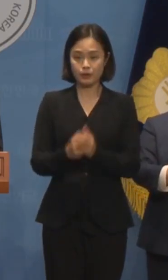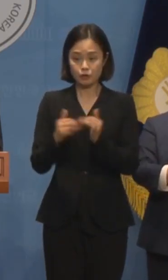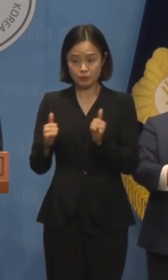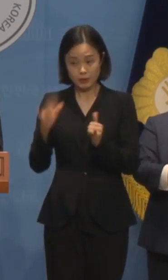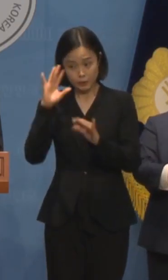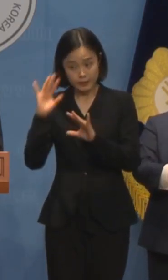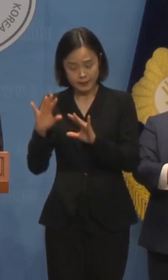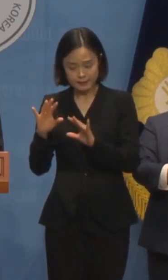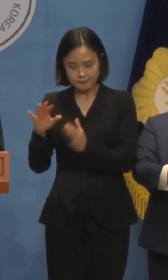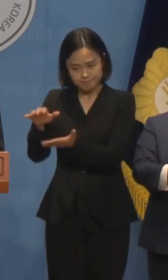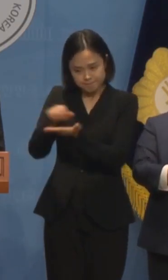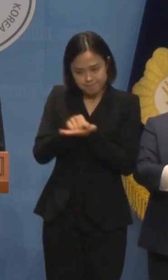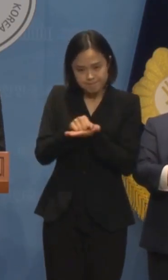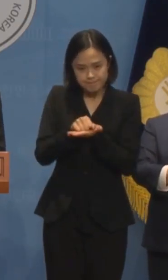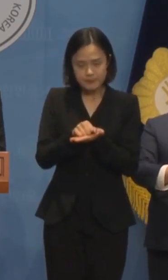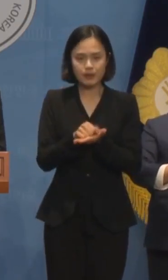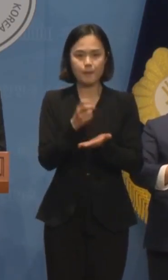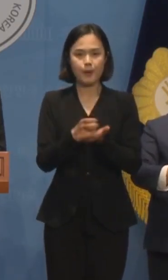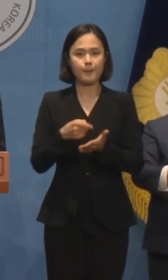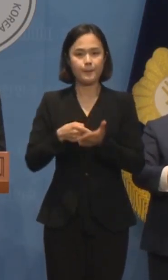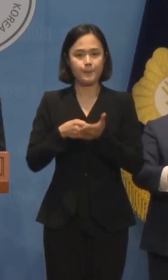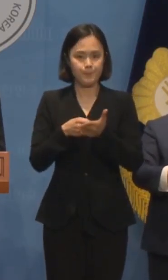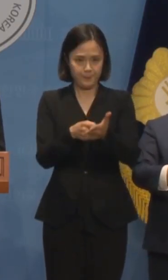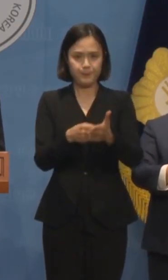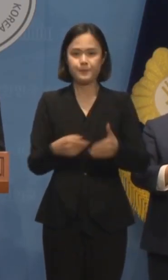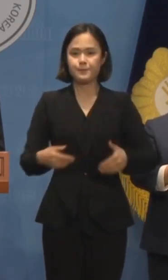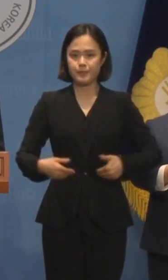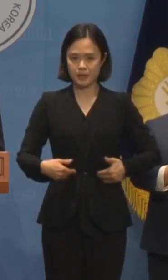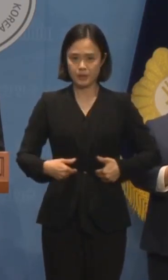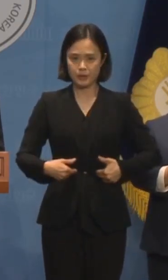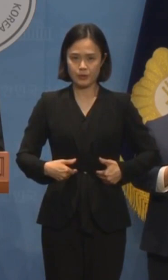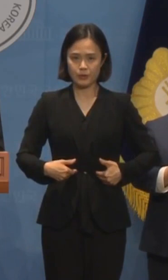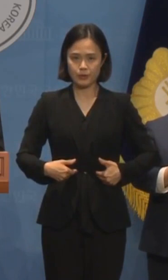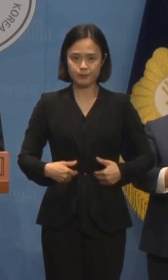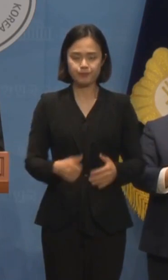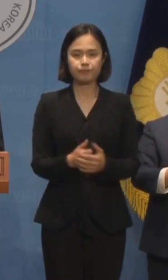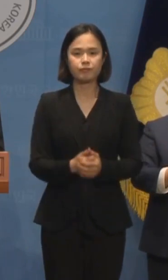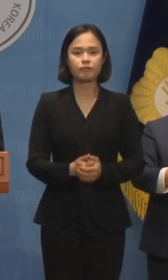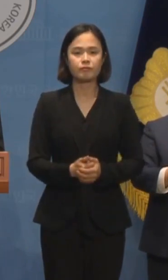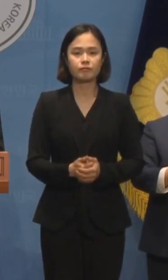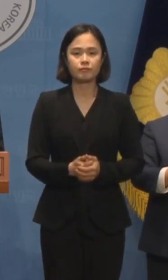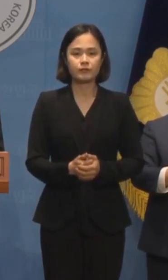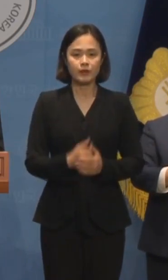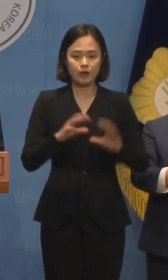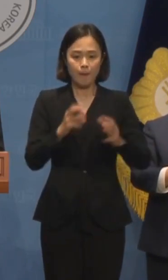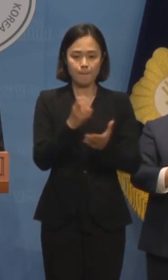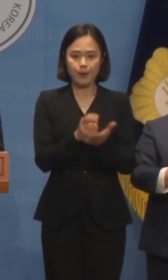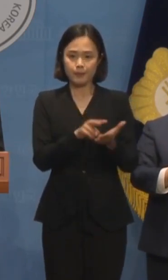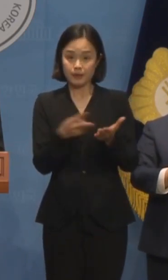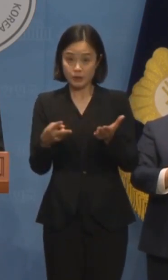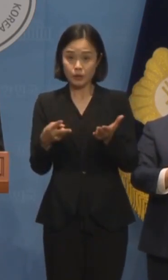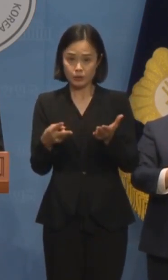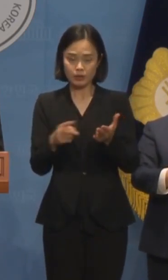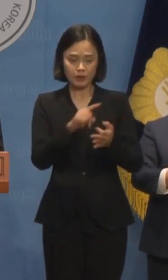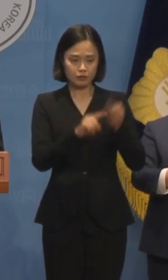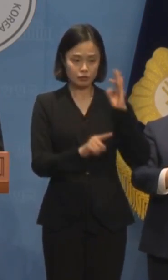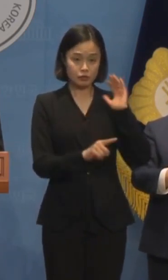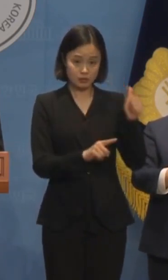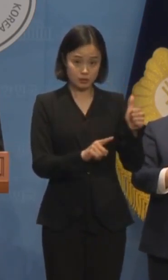것입니다. 임기 2년 단축 헌법 개정을 통한 윤석열 정권 조기 종식 방식에는 여러 가지 장점이